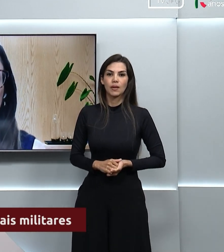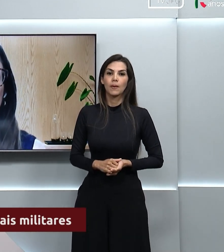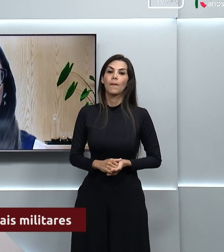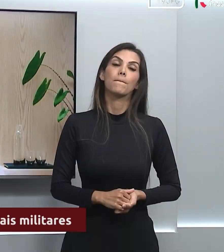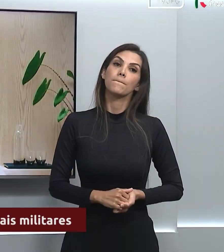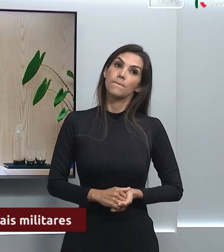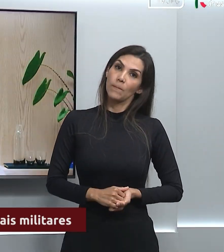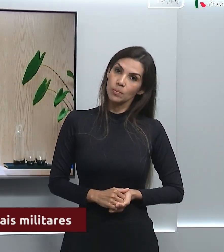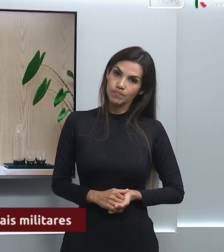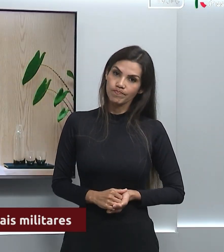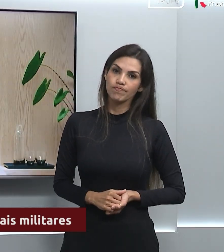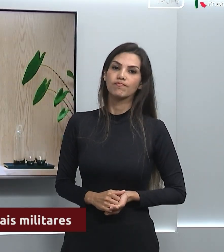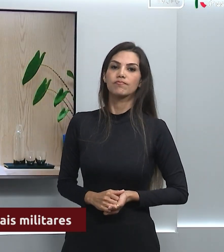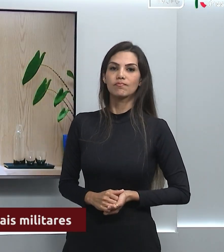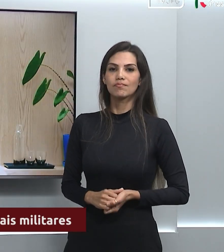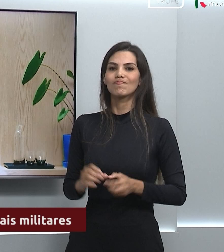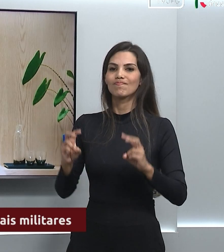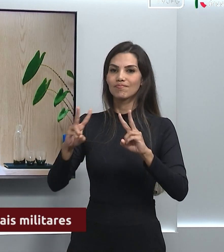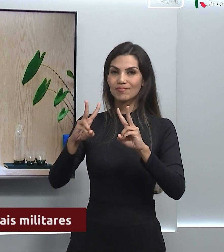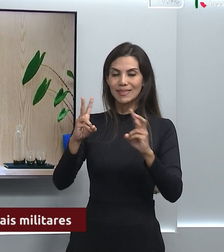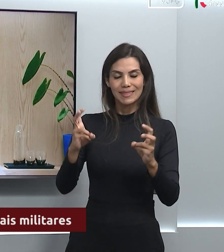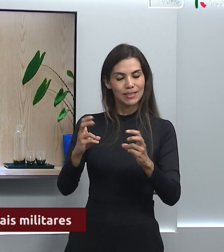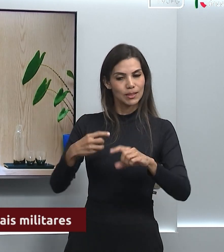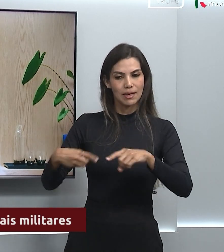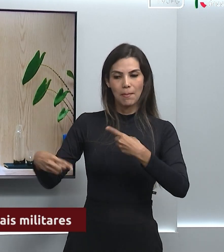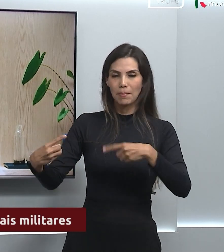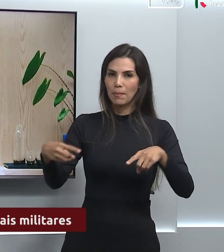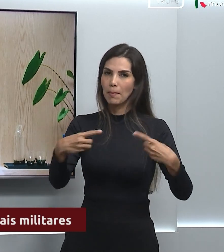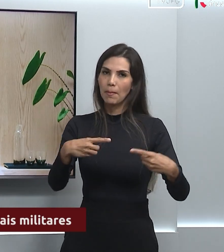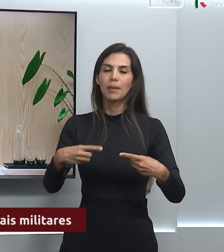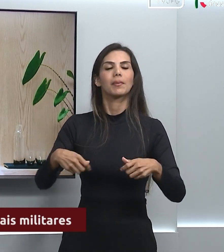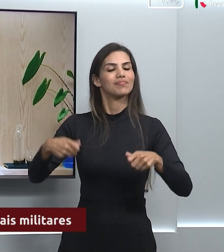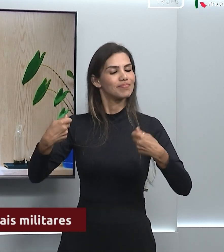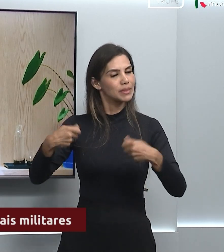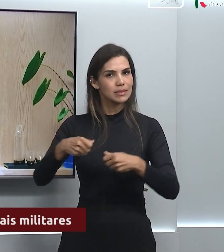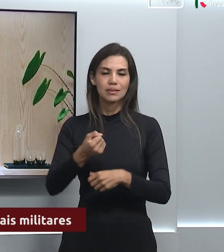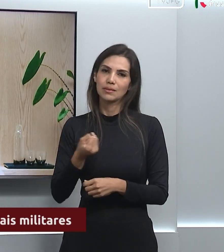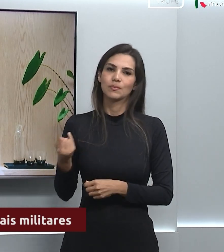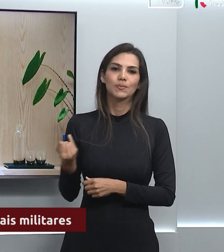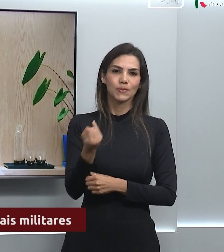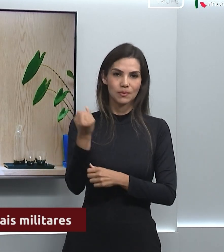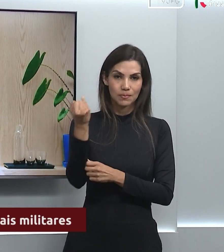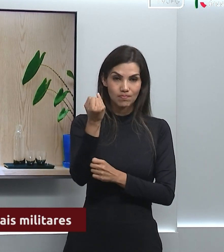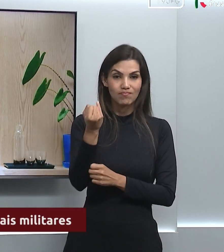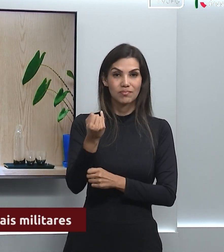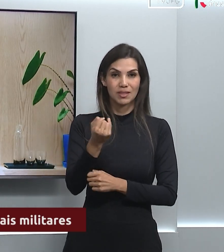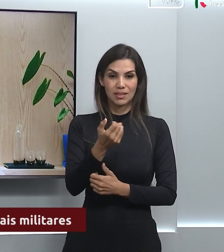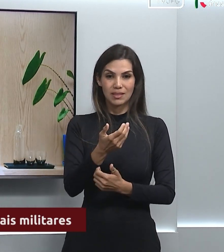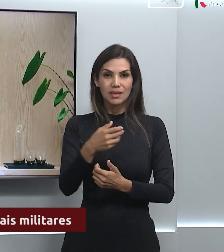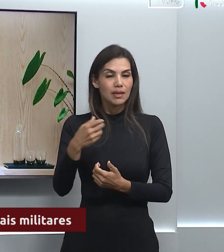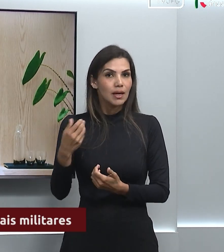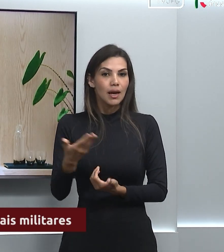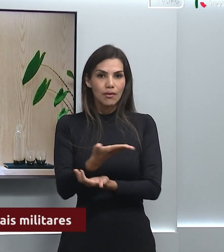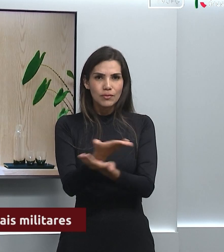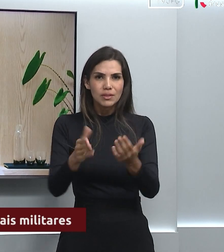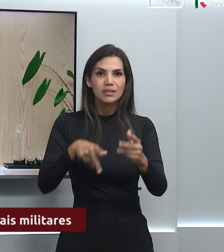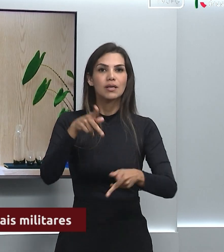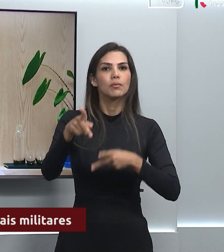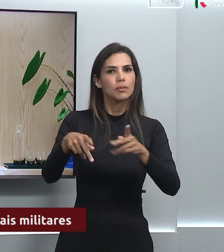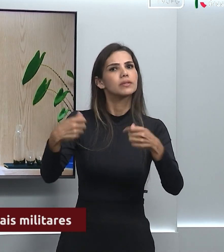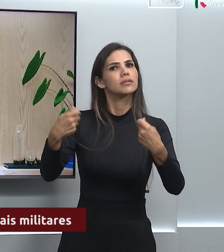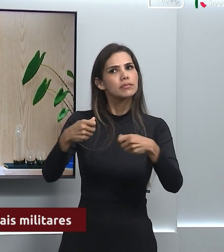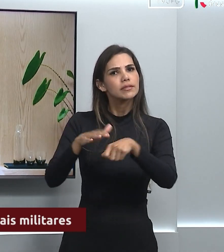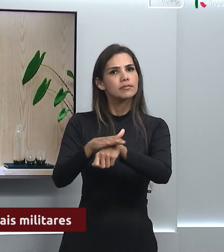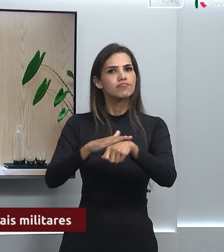Esse assunto ele é tão polêmico quanto necessário. E é muito importante que a população também discuta